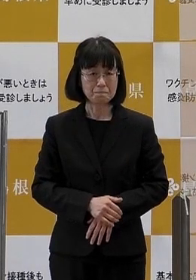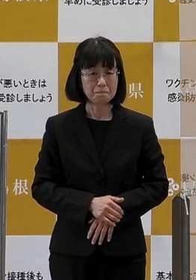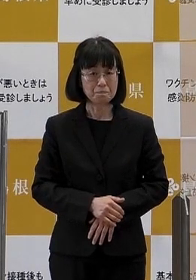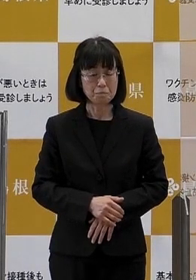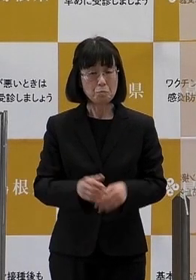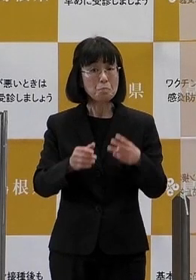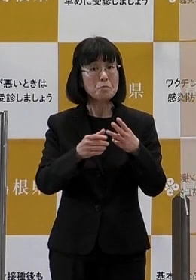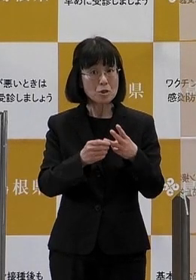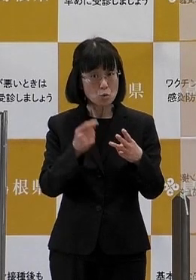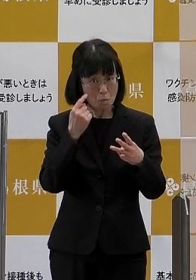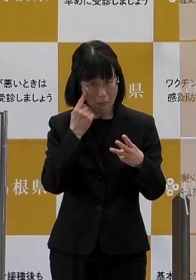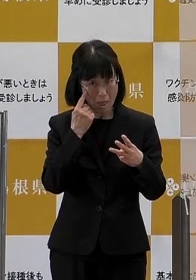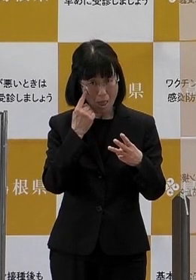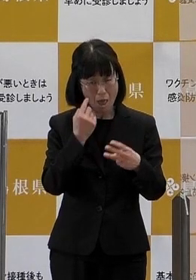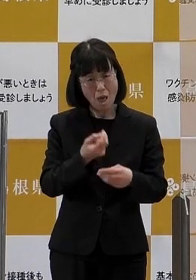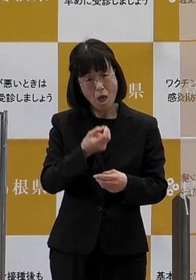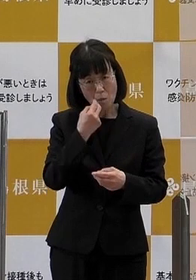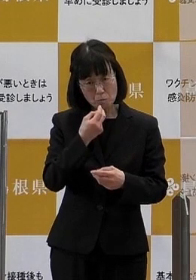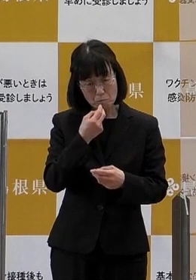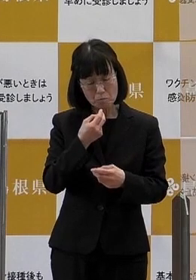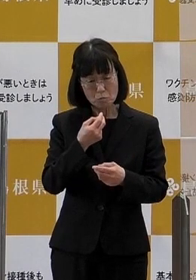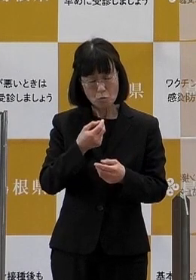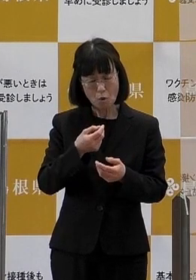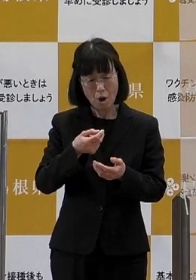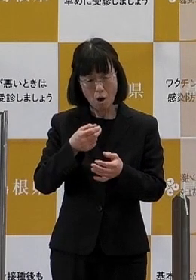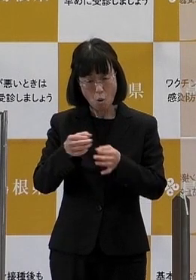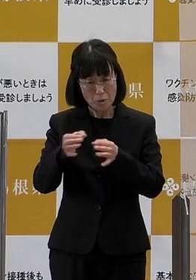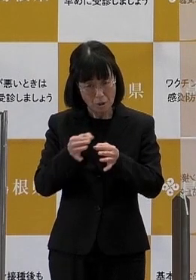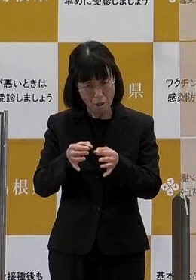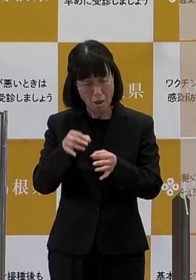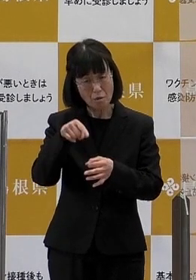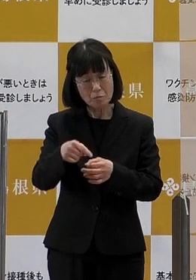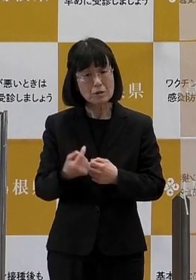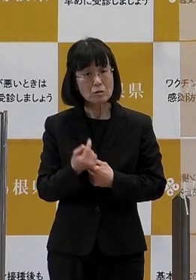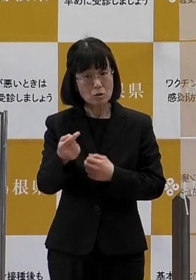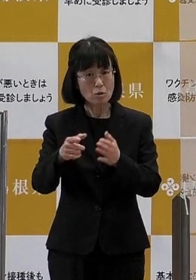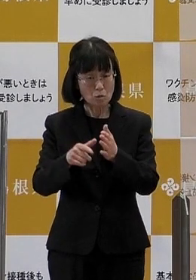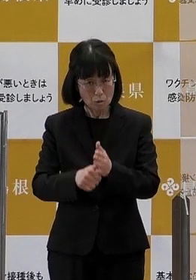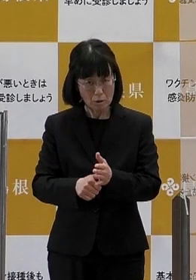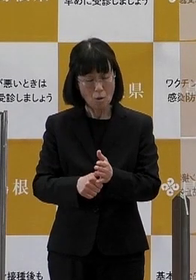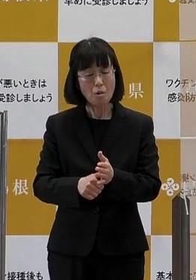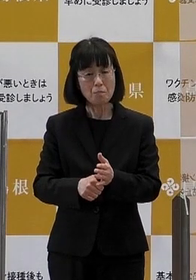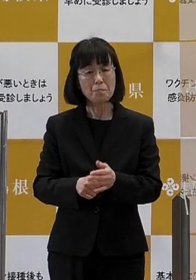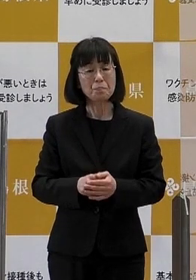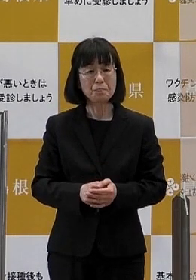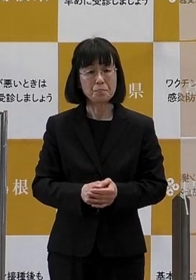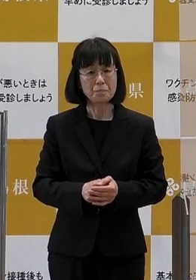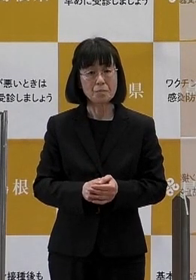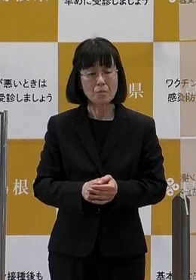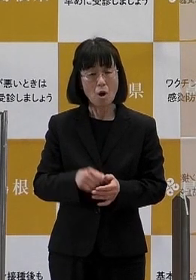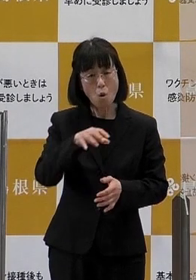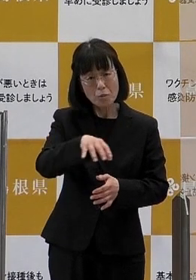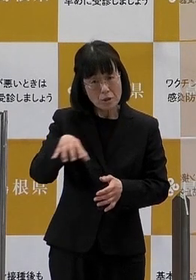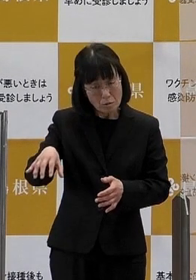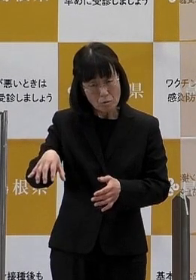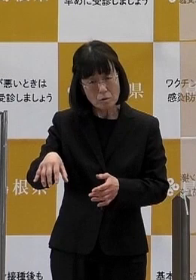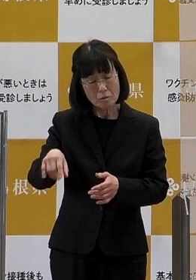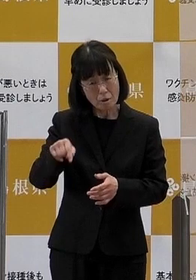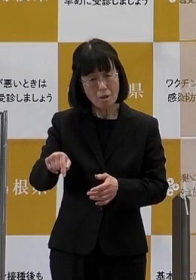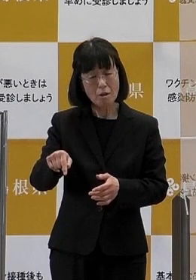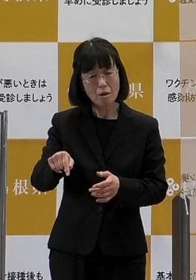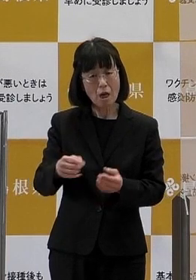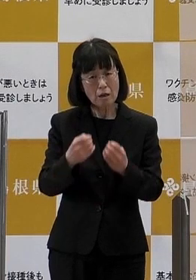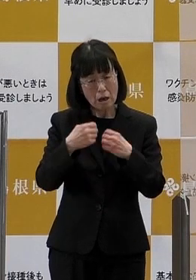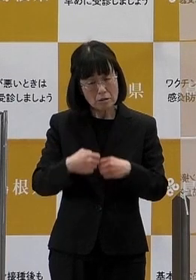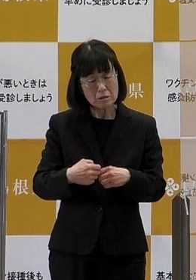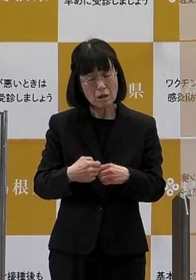3点目が飲食店の利用についてであります。飲食店等の利用については各店舗において